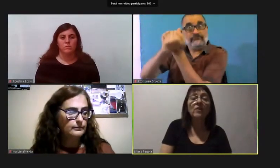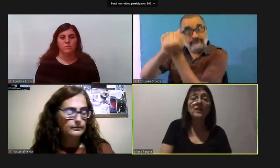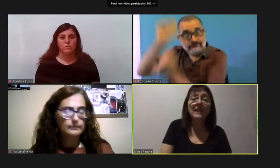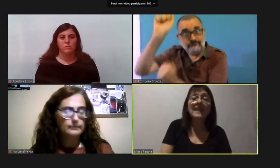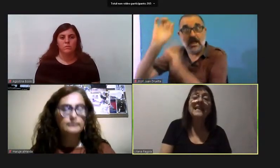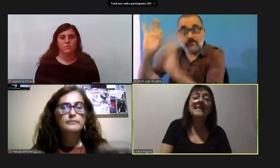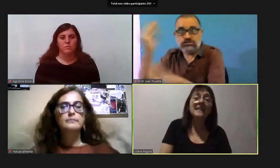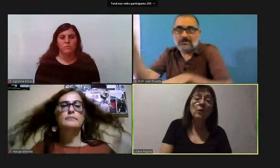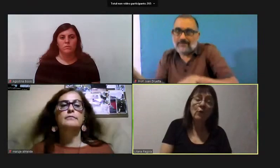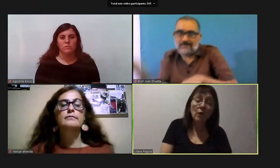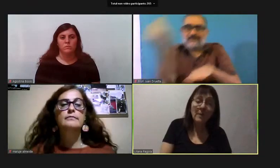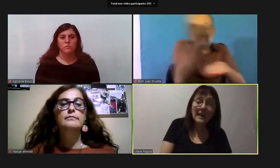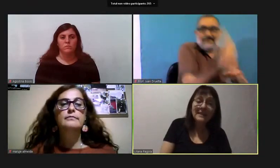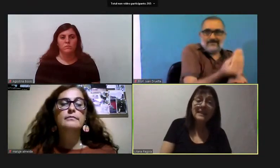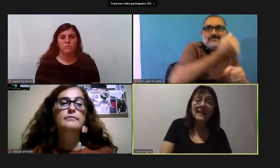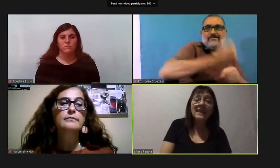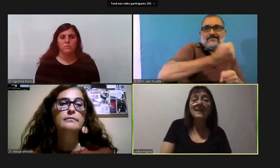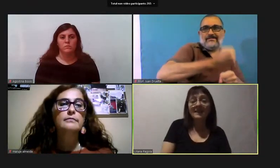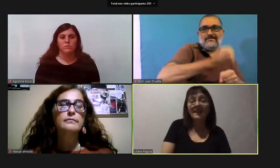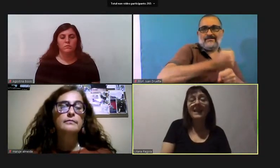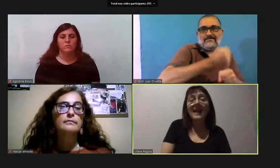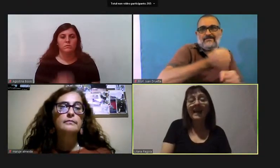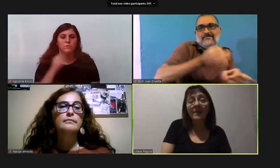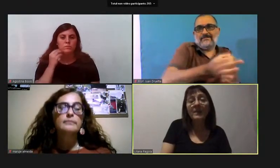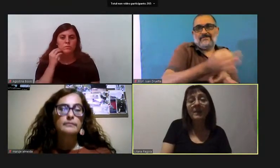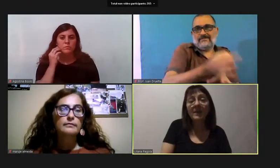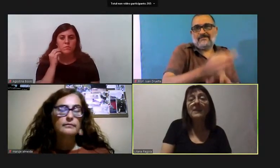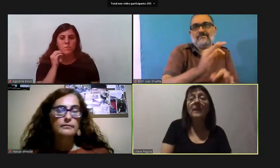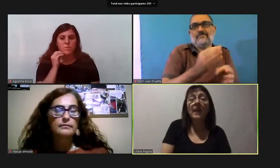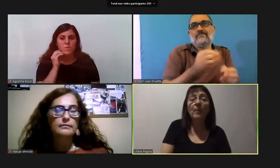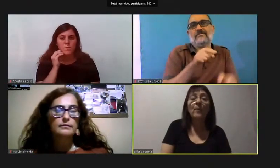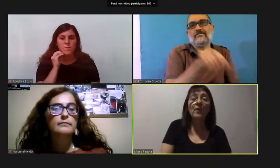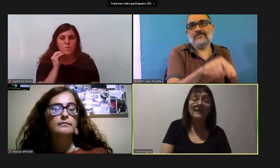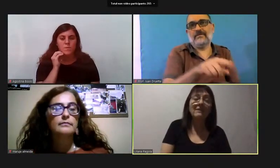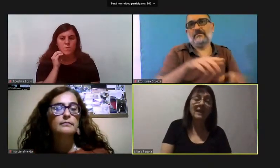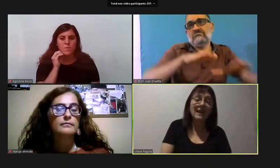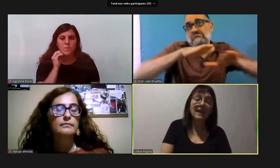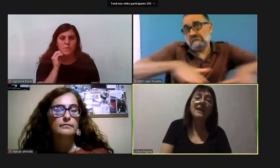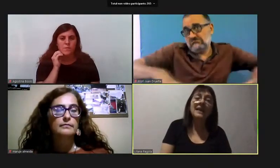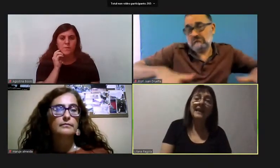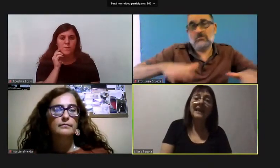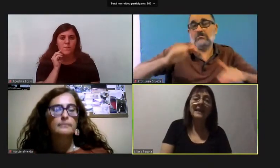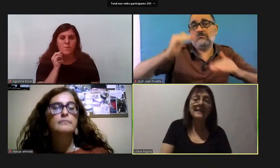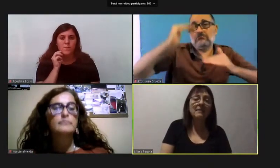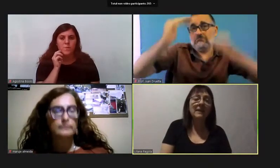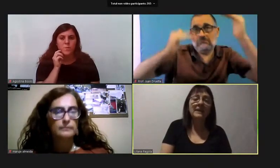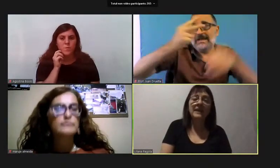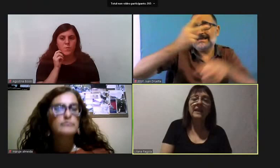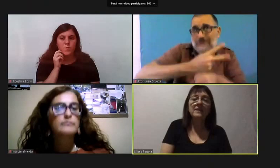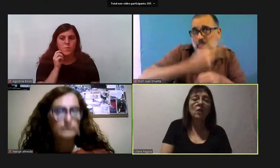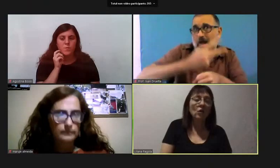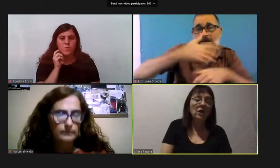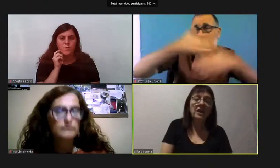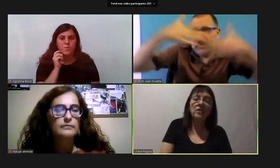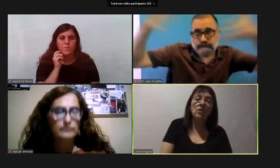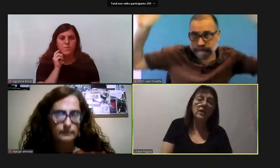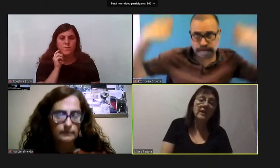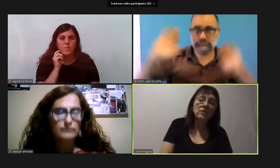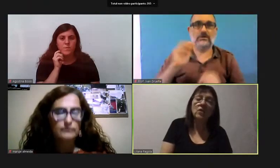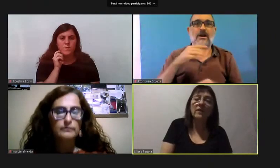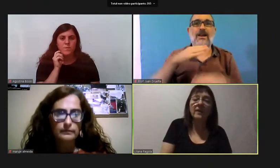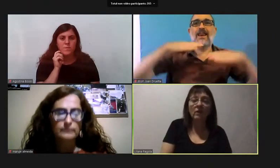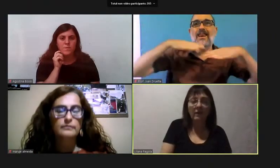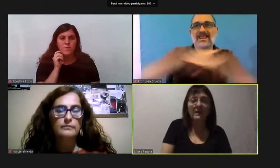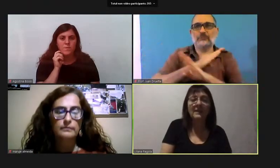lugar docente, sino formarse, ¿sí? Académicamente para después poder trabajar en esas materias con niños, con